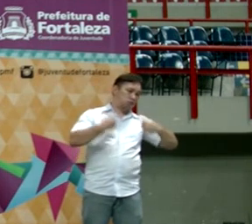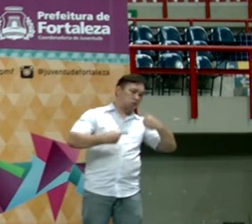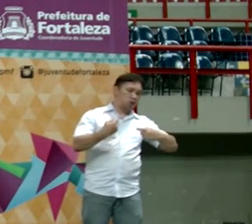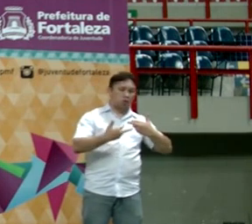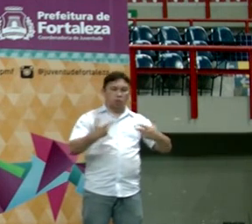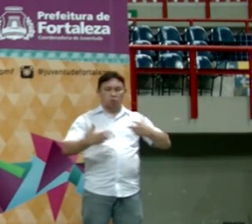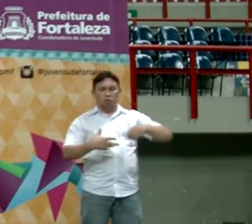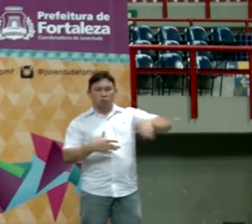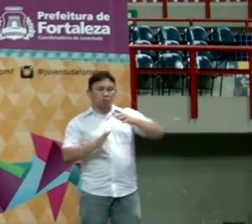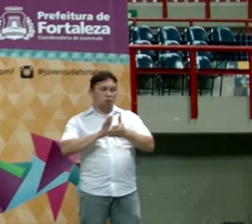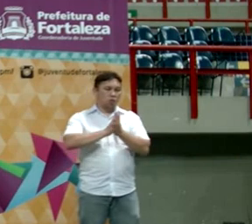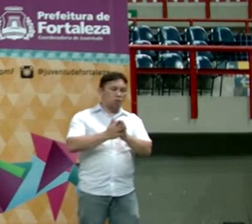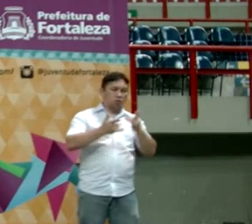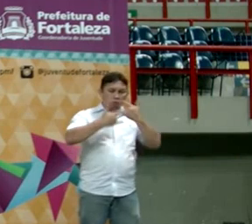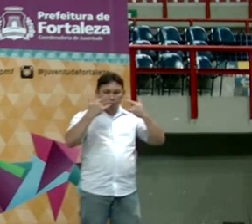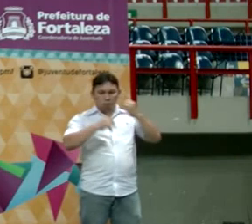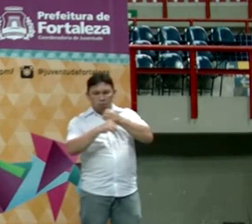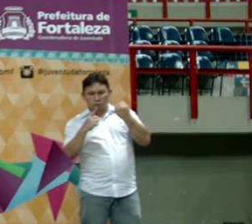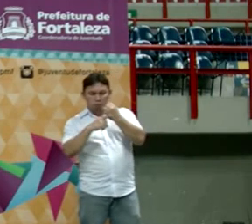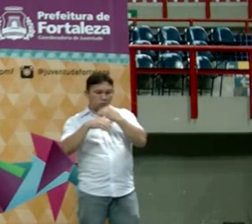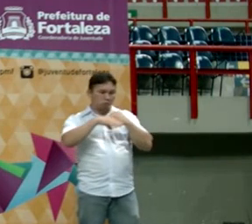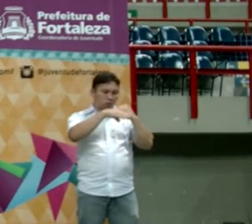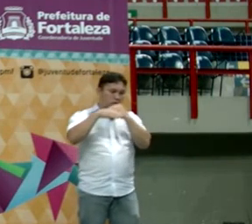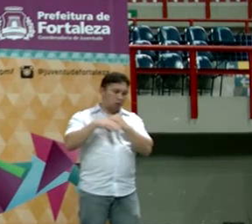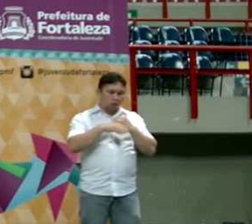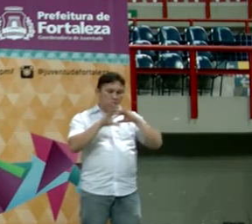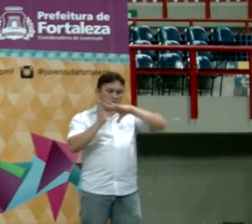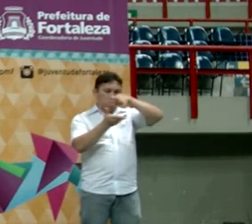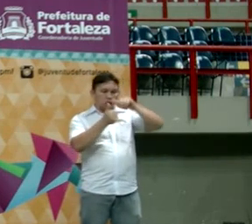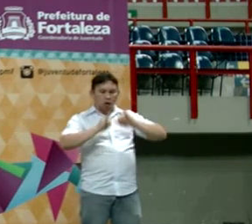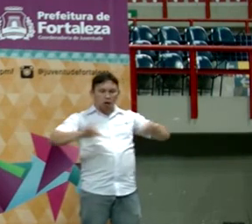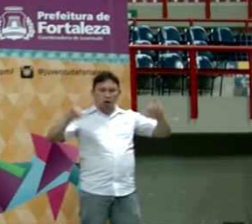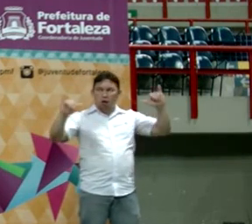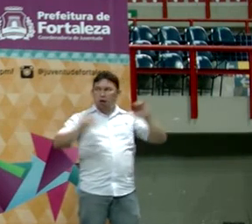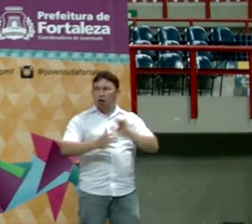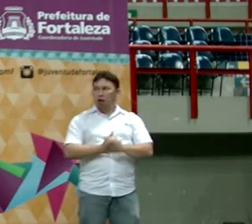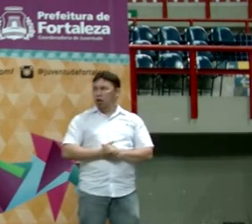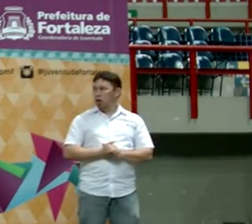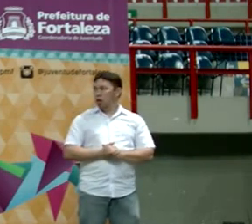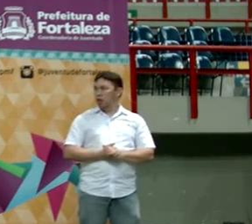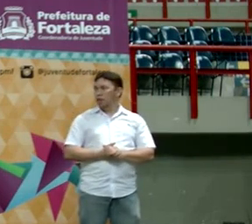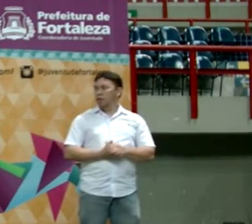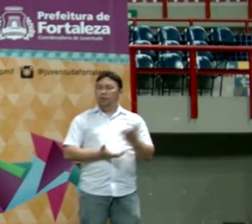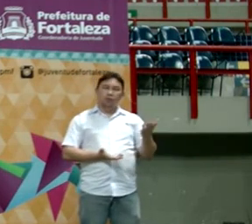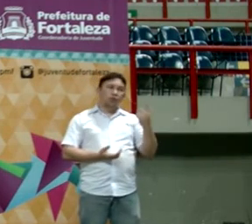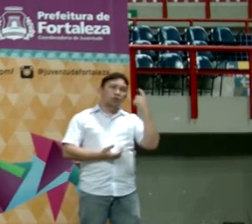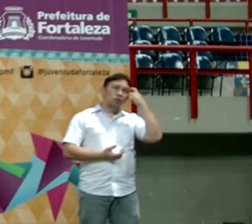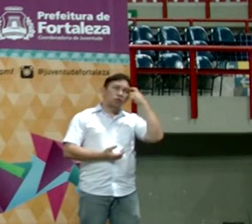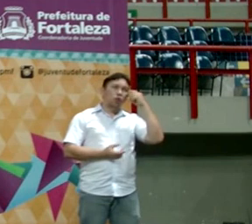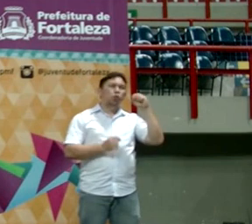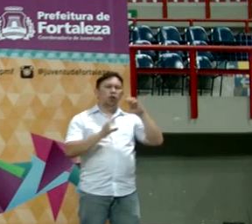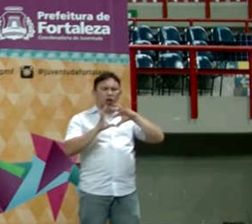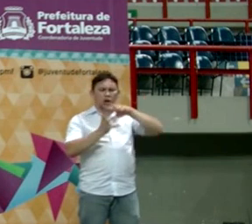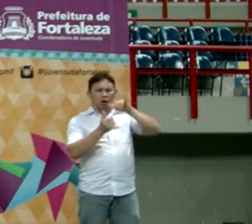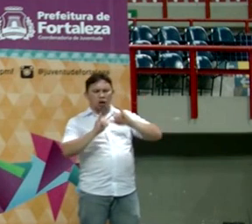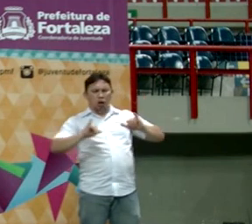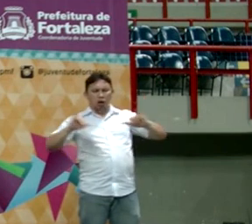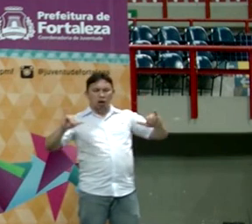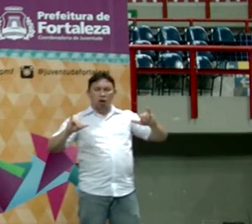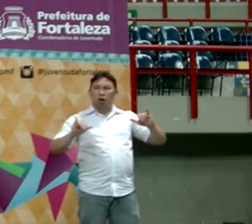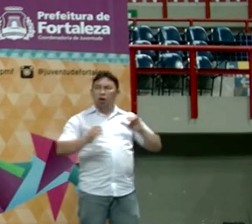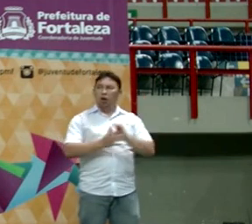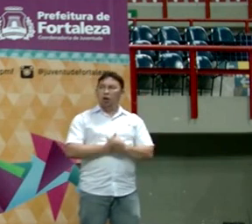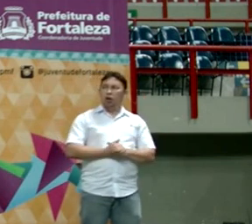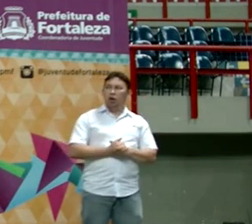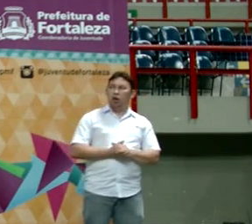o confronto capitalismo e socialismo. A globalização. Jovem, às vezes é difícil você entender o que quer dizer globalização. Leia de trás